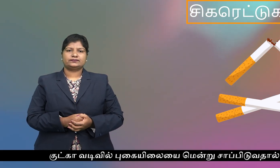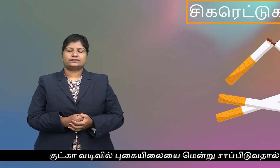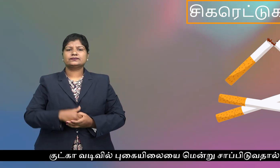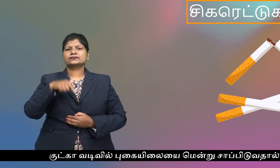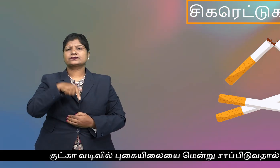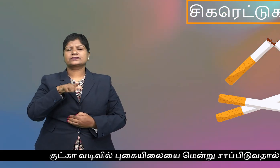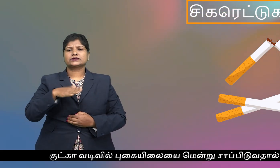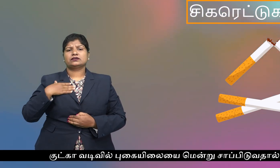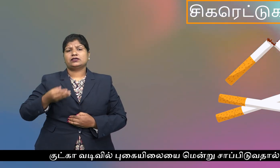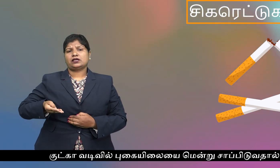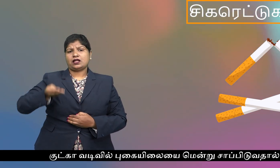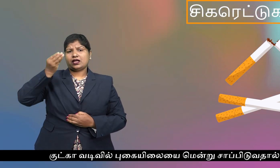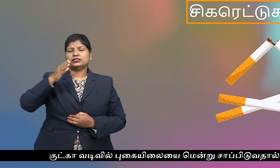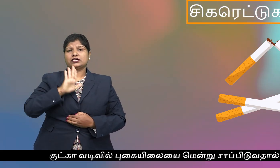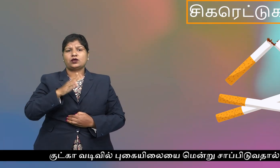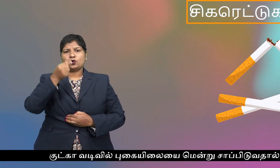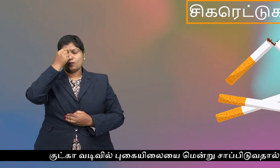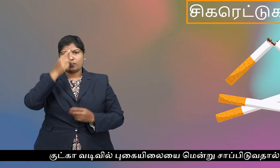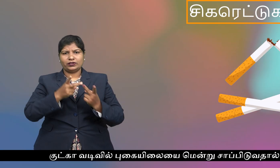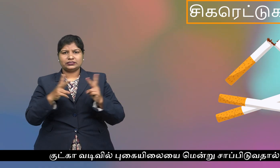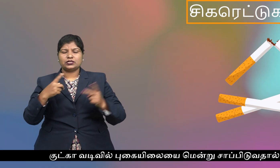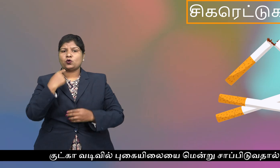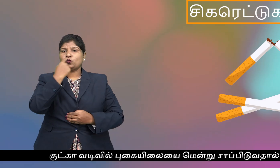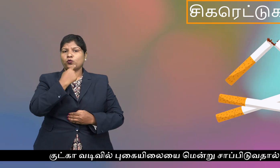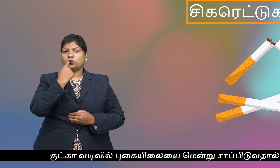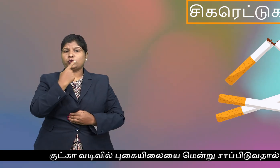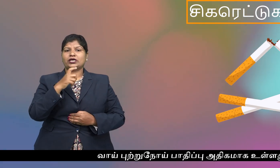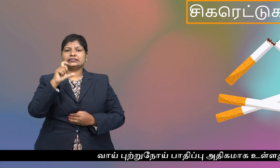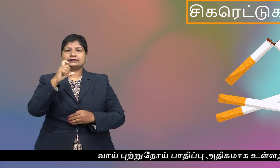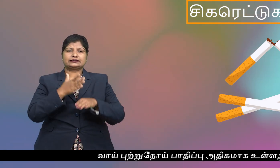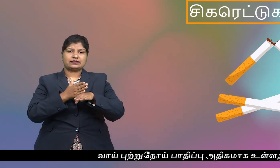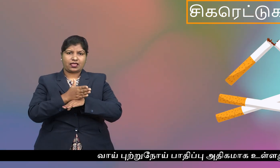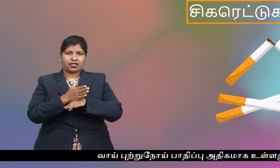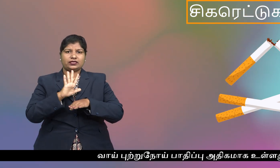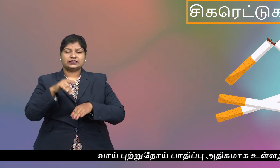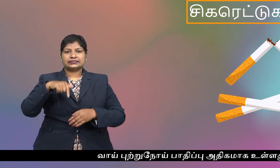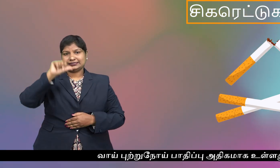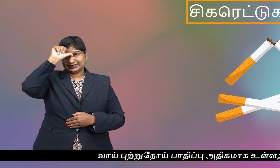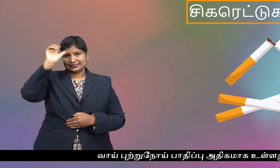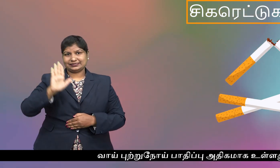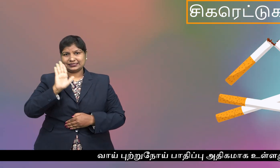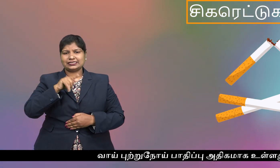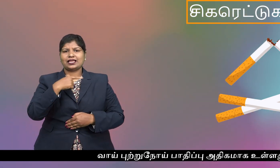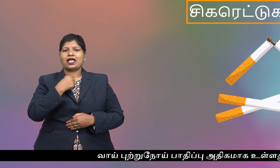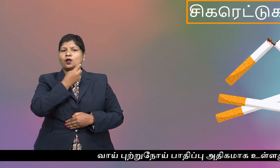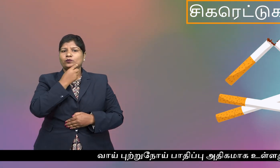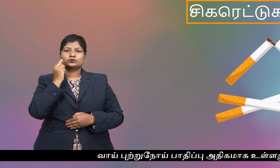குட்கா வடிவில் புகையிலையை மென்று சாப்பிடுவதால் இந்தியாவில் வாய் புற்றுநோய் பாதிப்பு அதிகமாக உள்ளது.